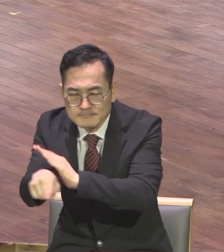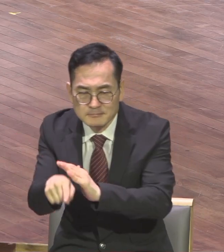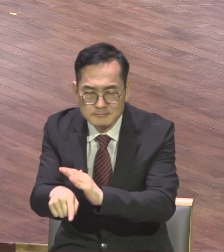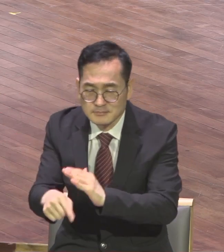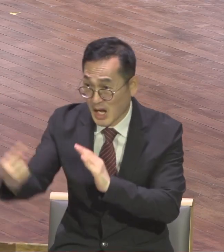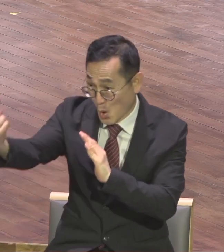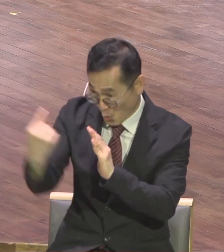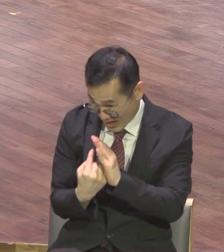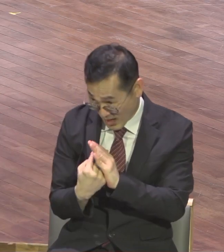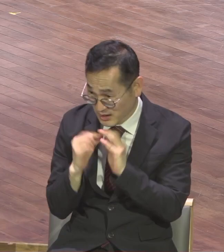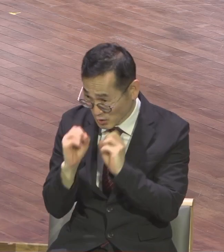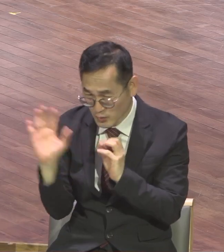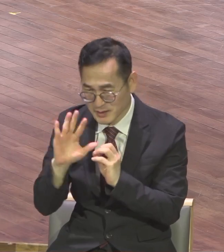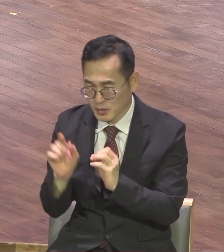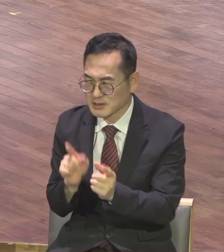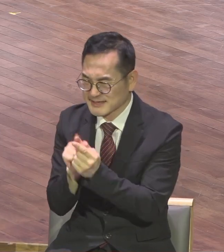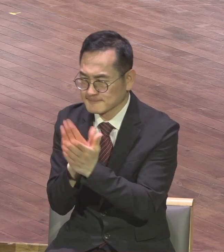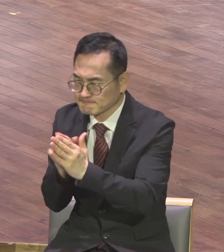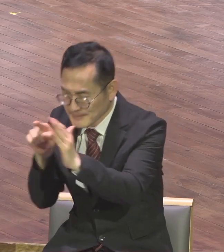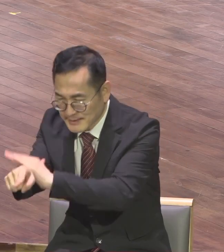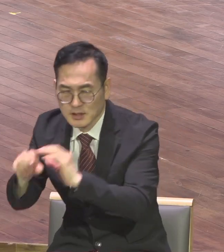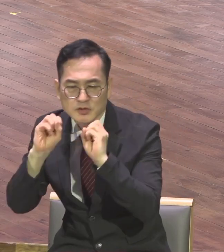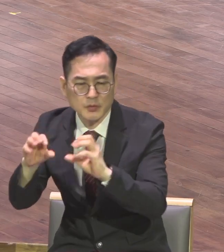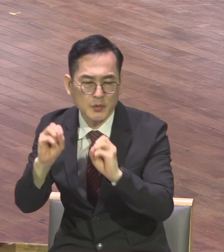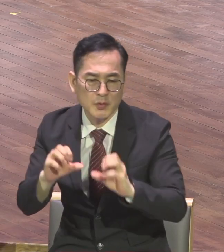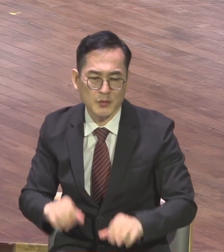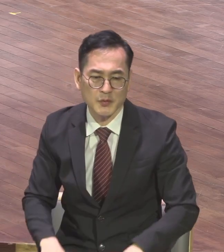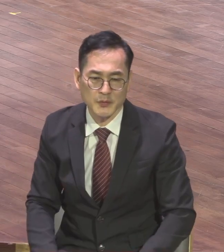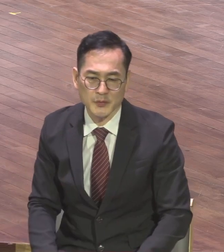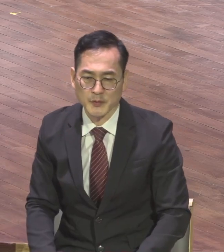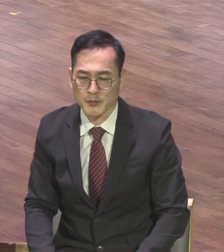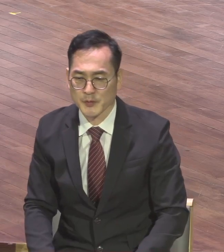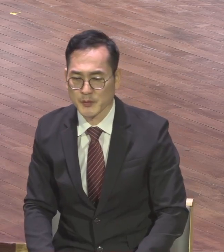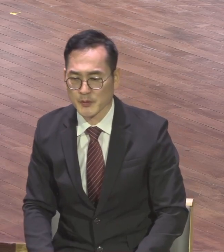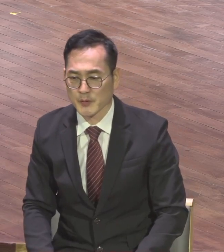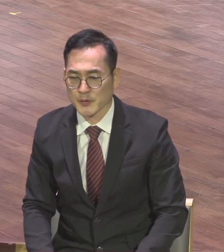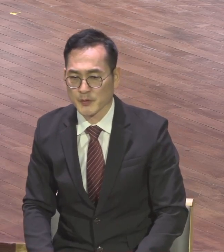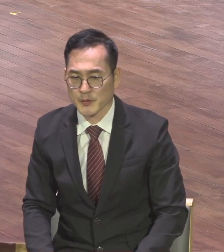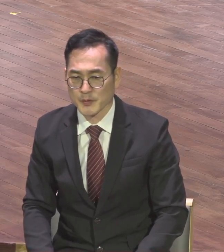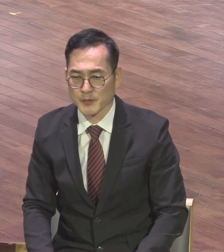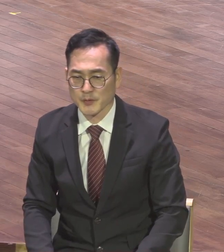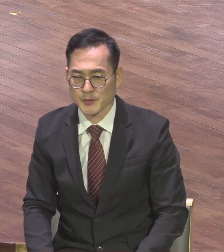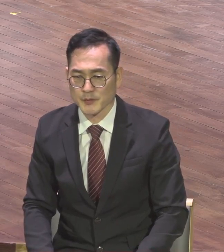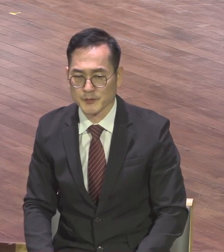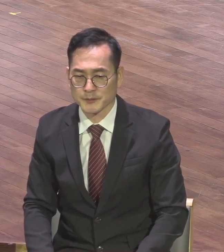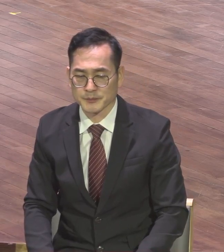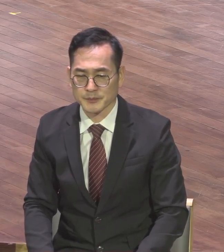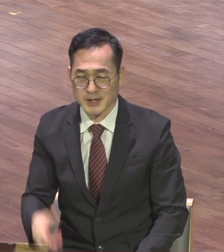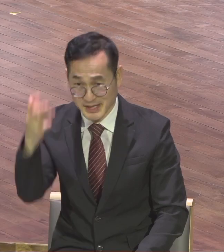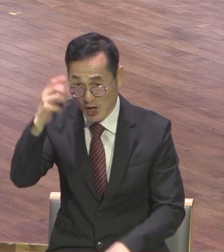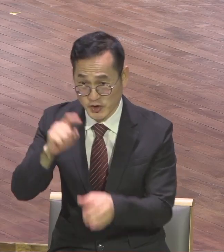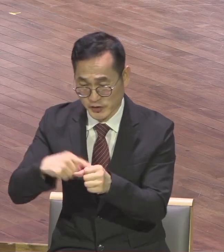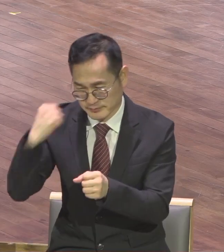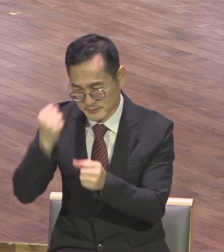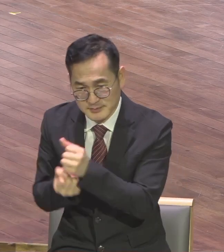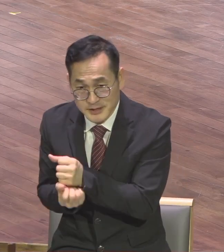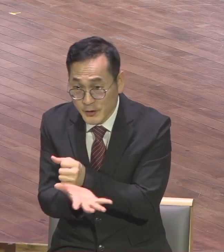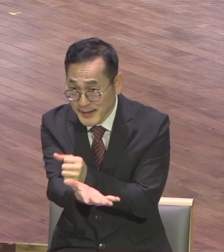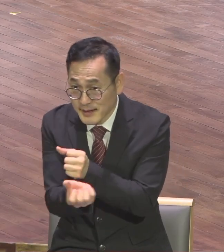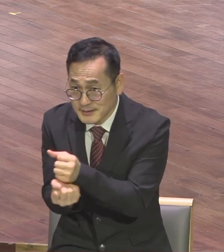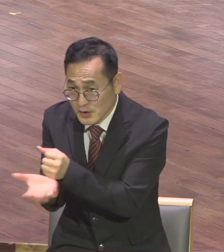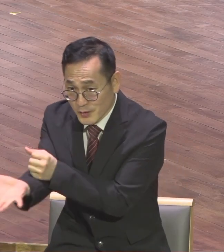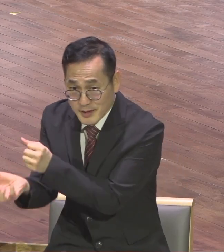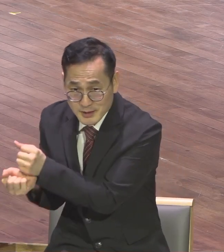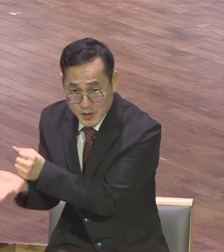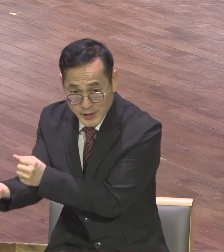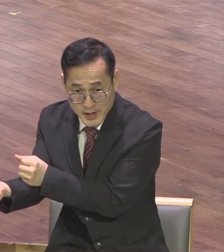영계 모든 성도들 이런 삶이 되기를 바랍니다. 그 영적 영향력이요 여러분 개인과